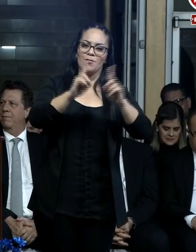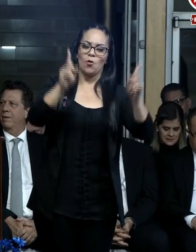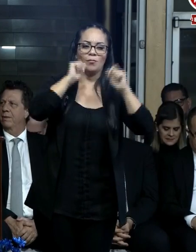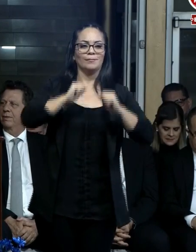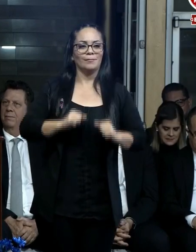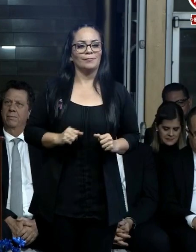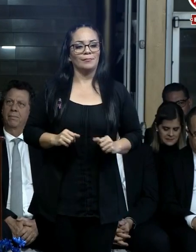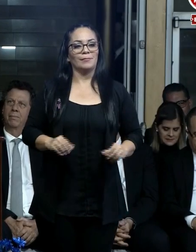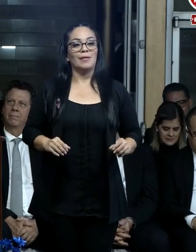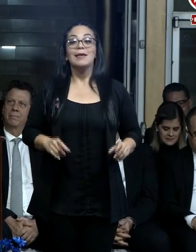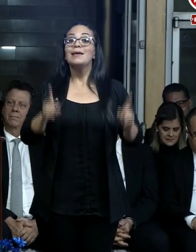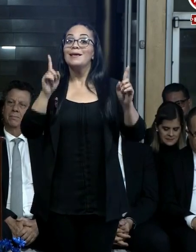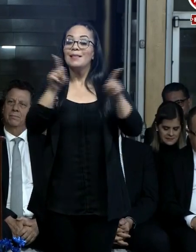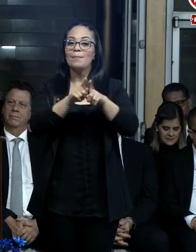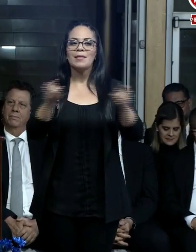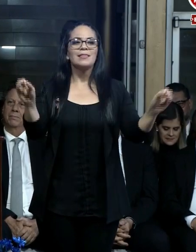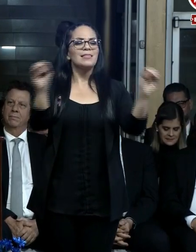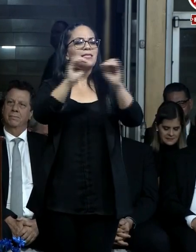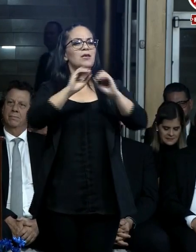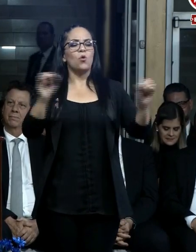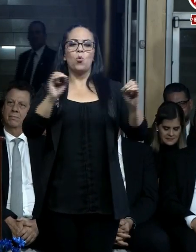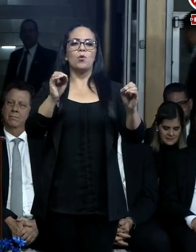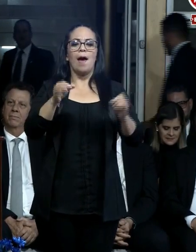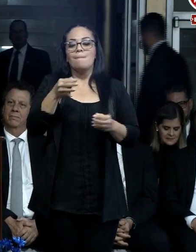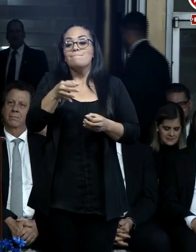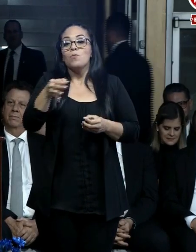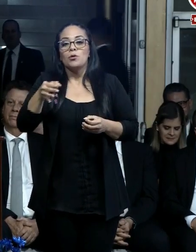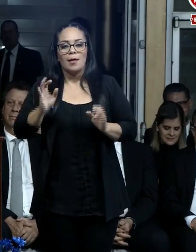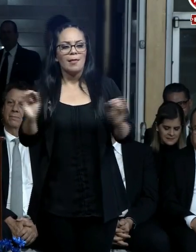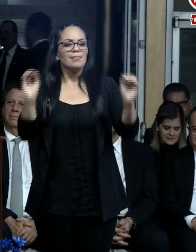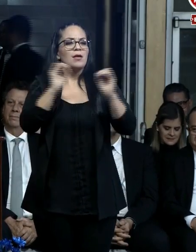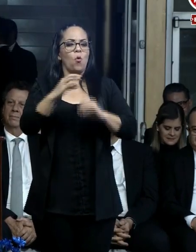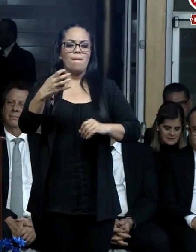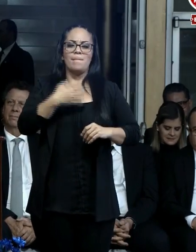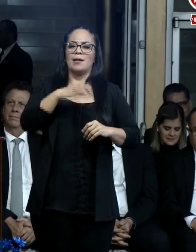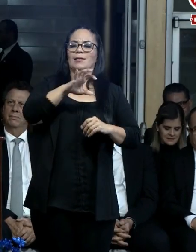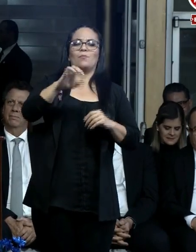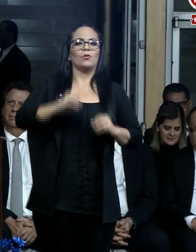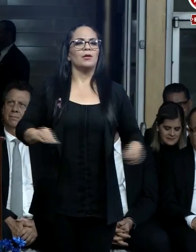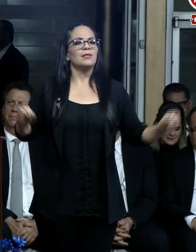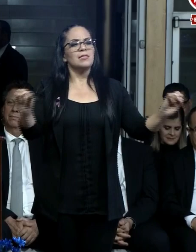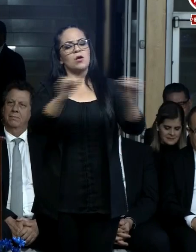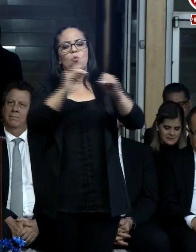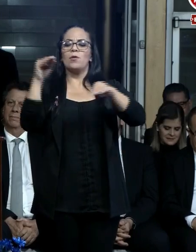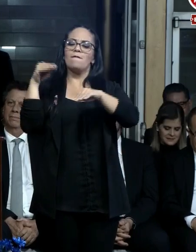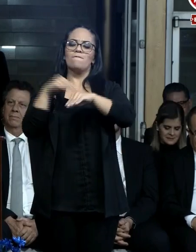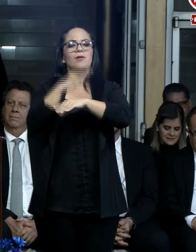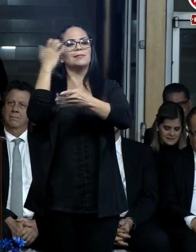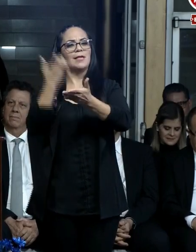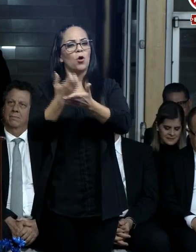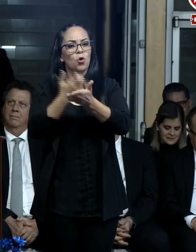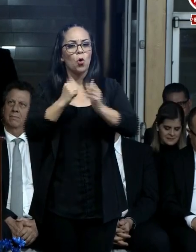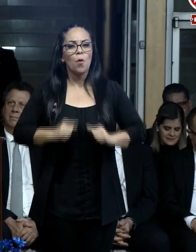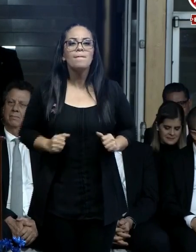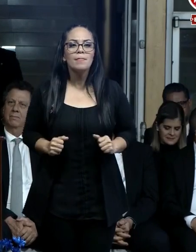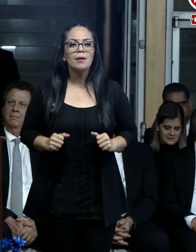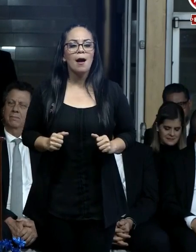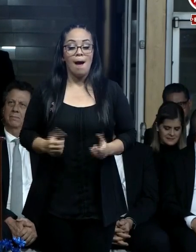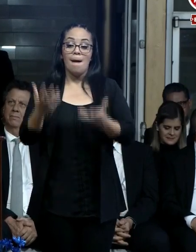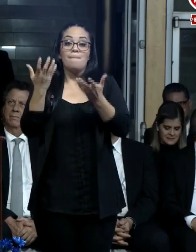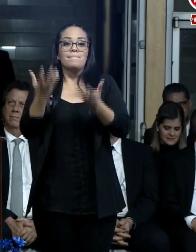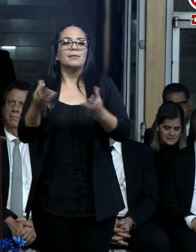ninguna moneda, ningún patrimonio, ninguna influencia económica pese